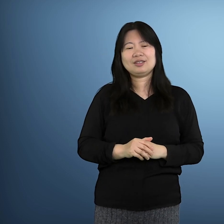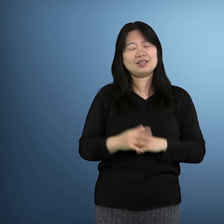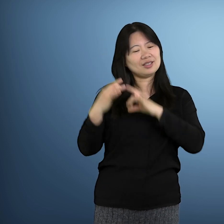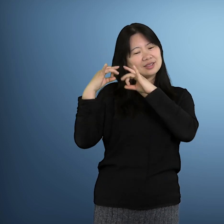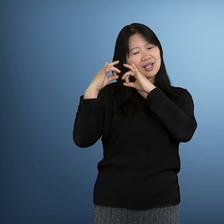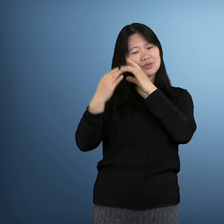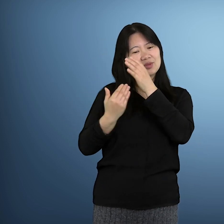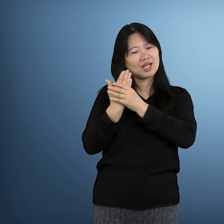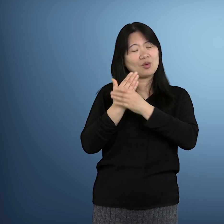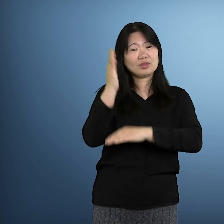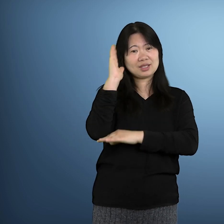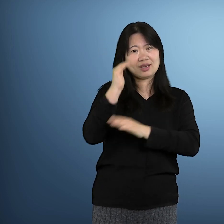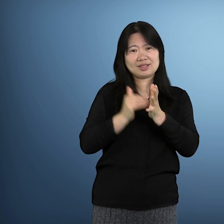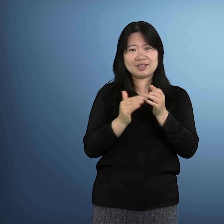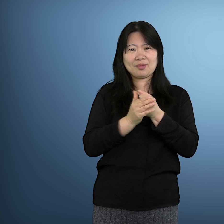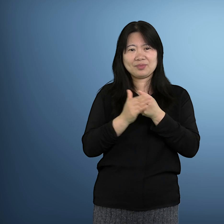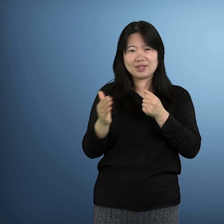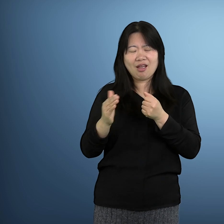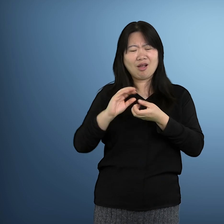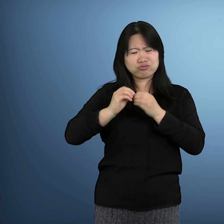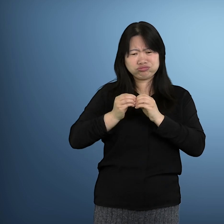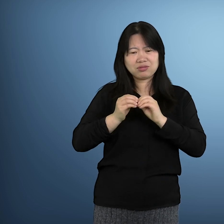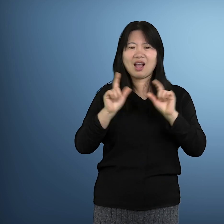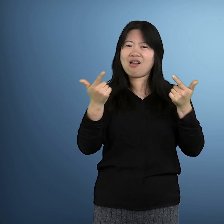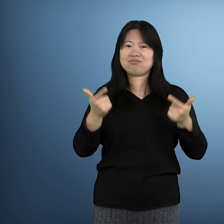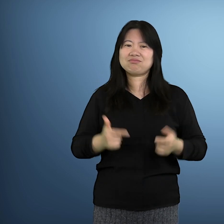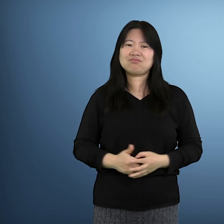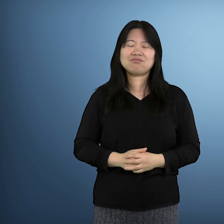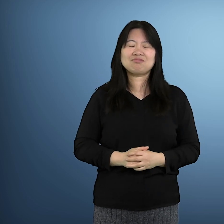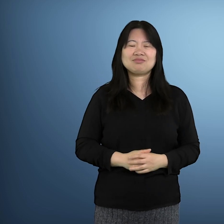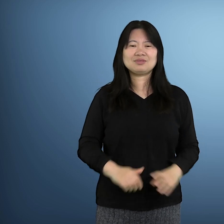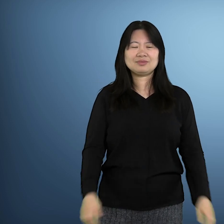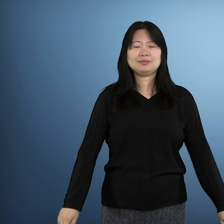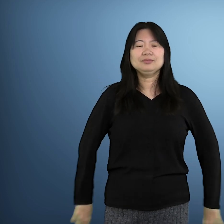라디오에서 나온 사연이니까 꾸며낸 얘기는 절대 아니에요.